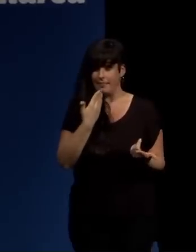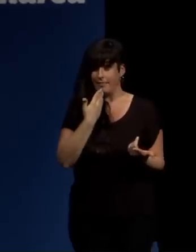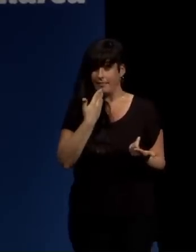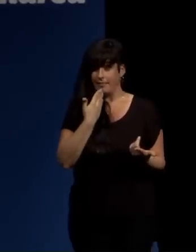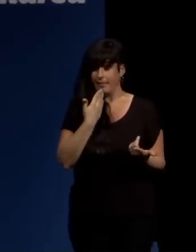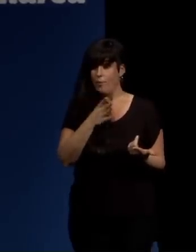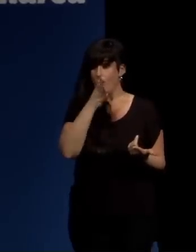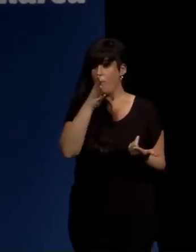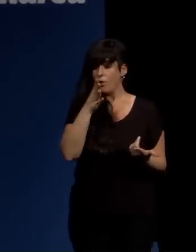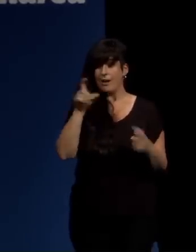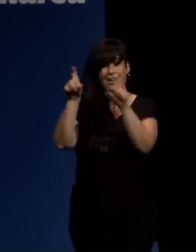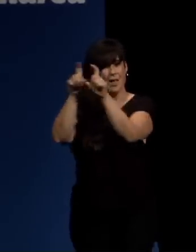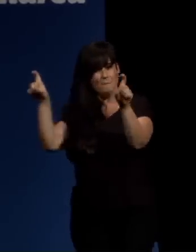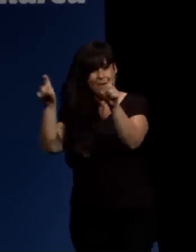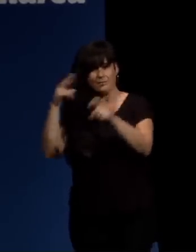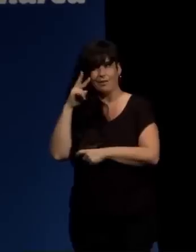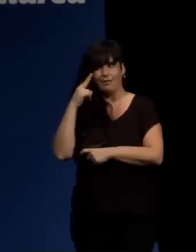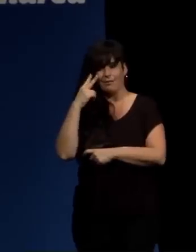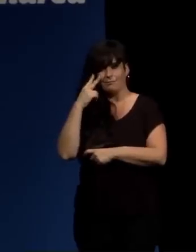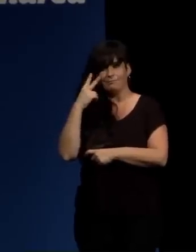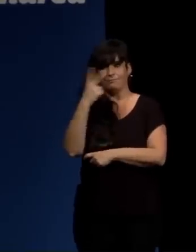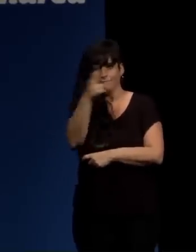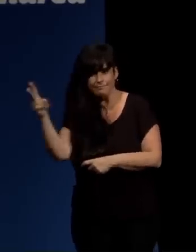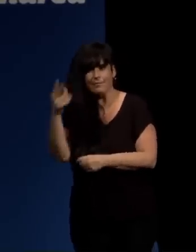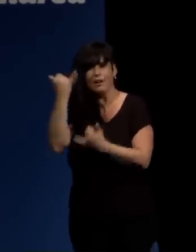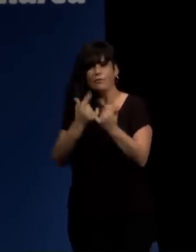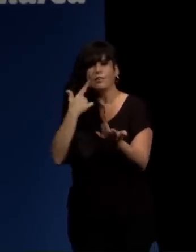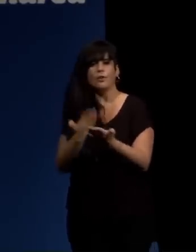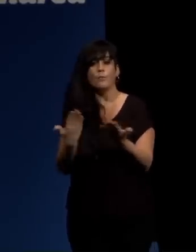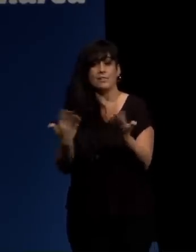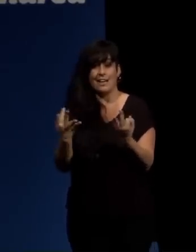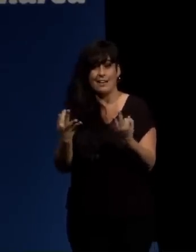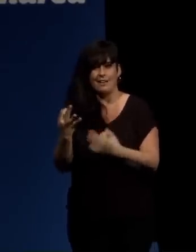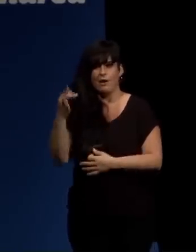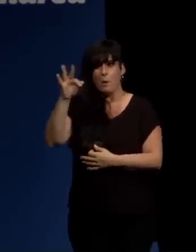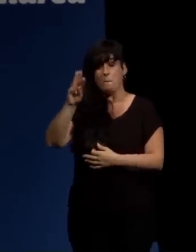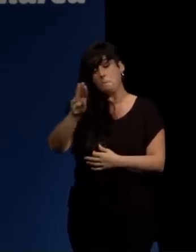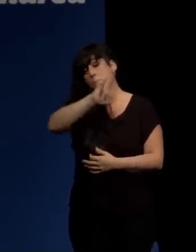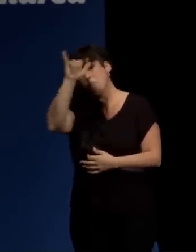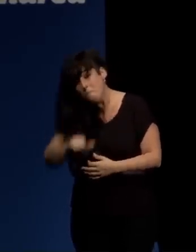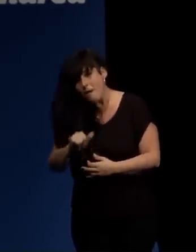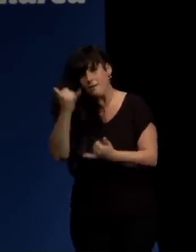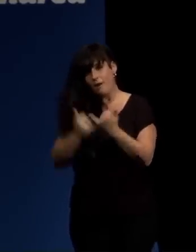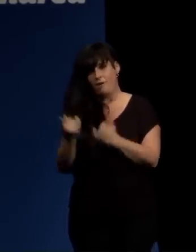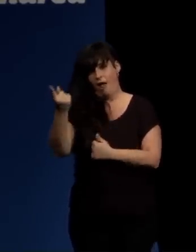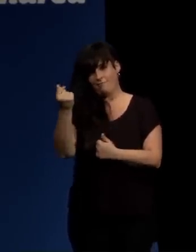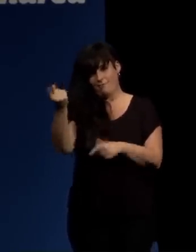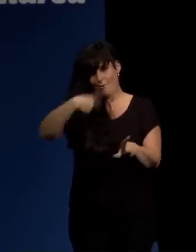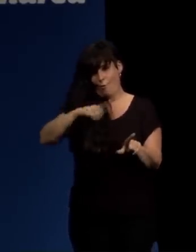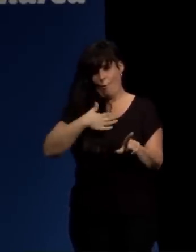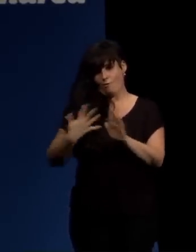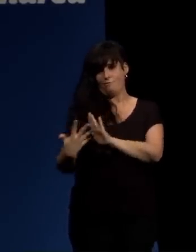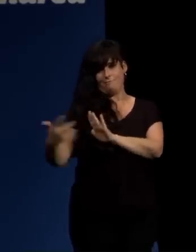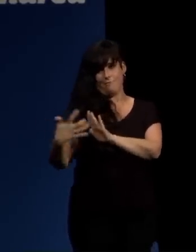visita que demostrou que Florentino Pérez estaba levándose cartos ás puertas dos nosos petos para o seu Consello